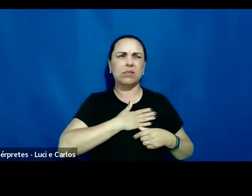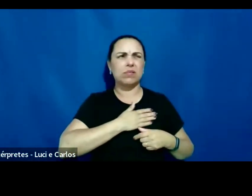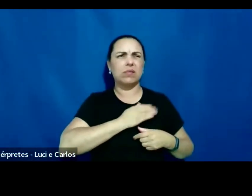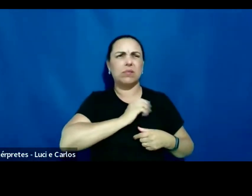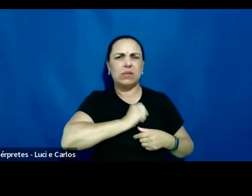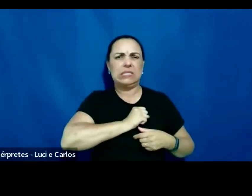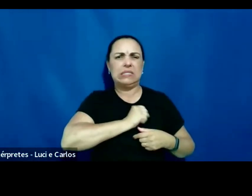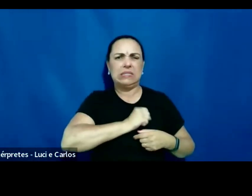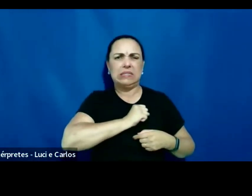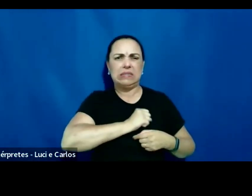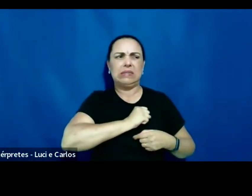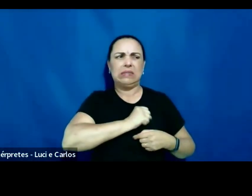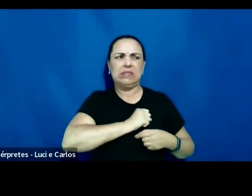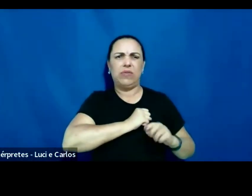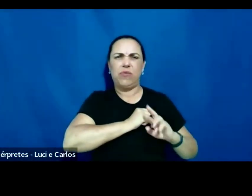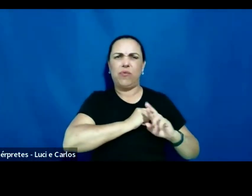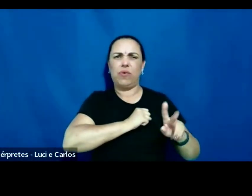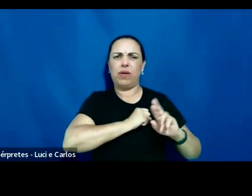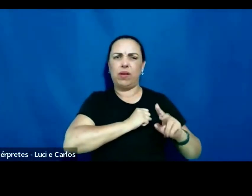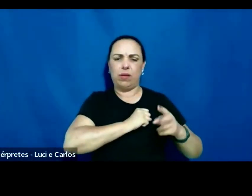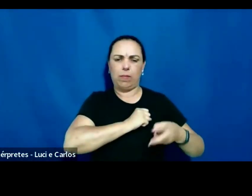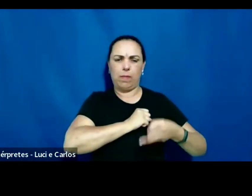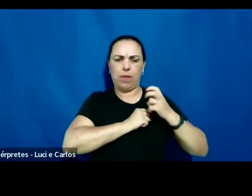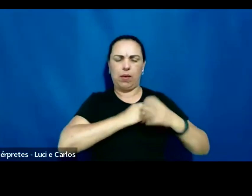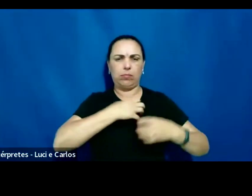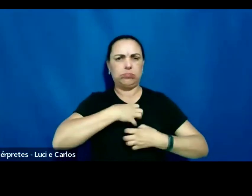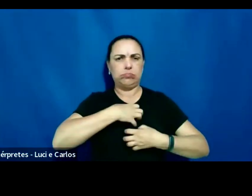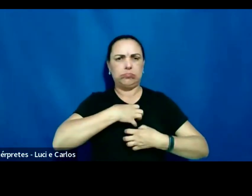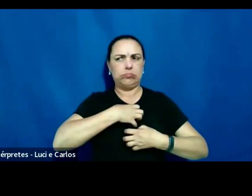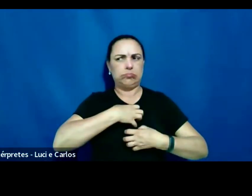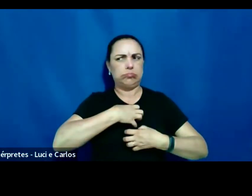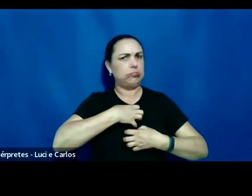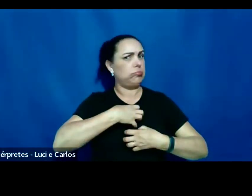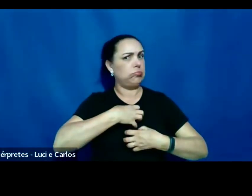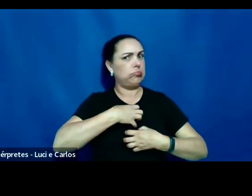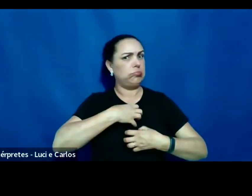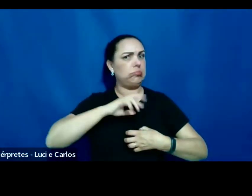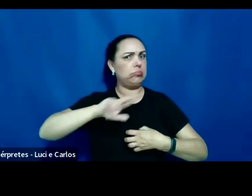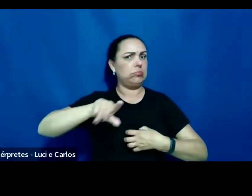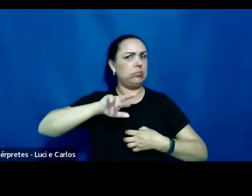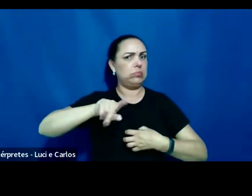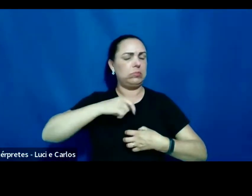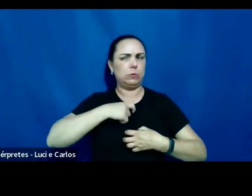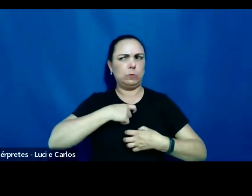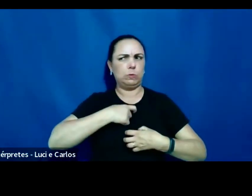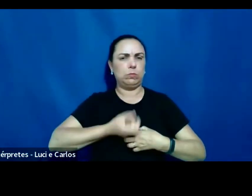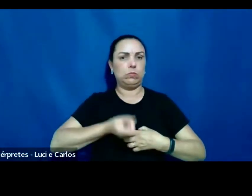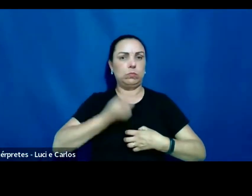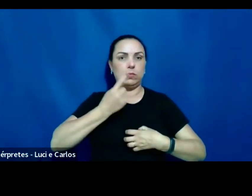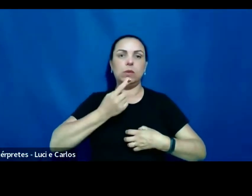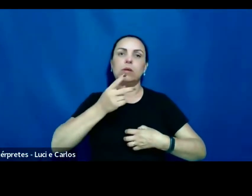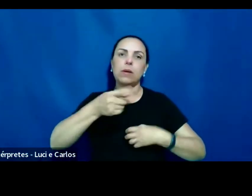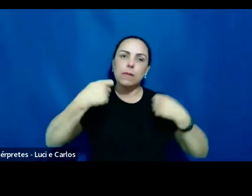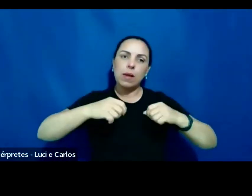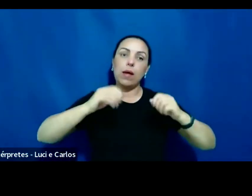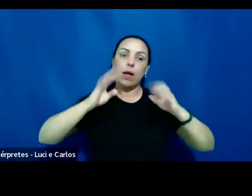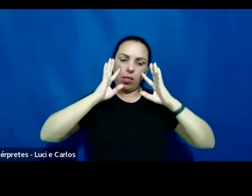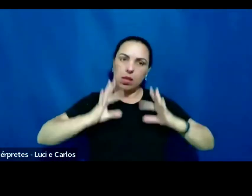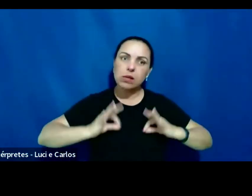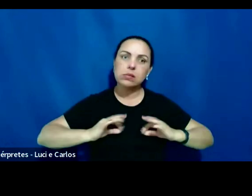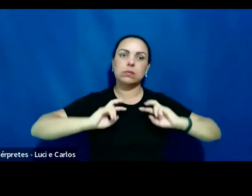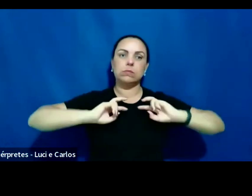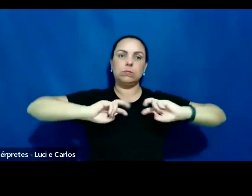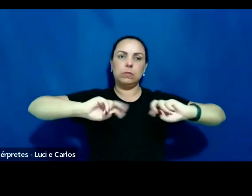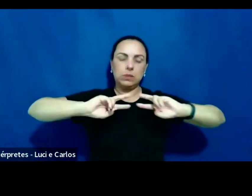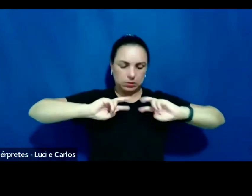palpitar, quando ele começa a fazer alguma outra coisa, você sabe que tem alguma coisa errada. Então, o órgão, quando ele está funcionando bem, o corpo ele está funcionando bem, ele está de